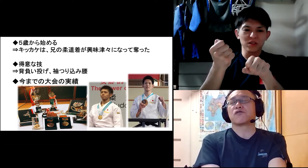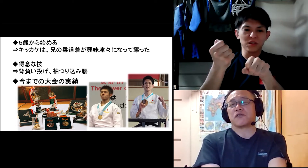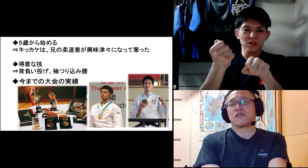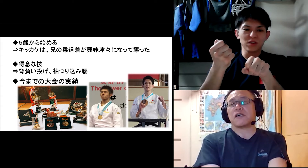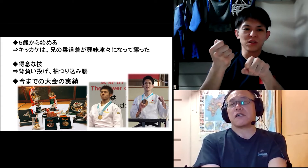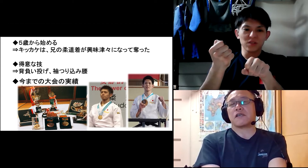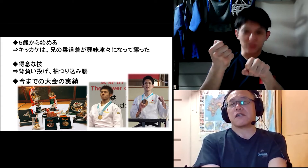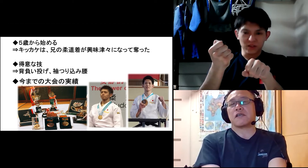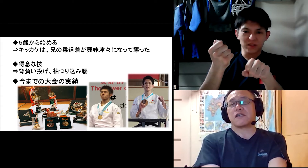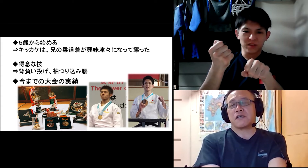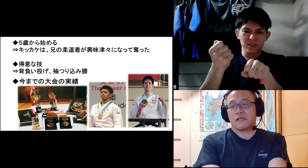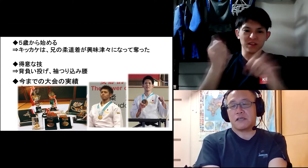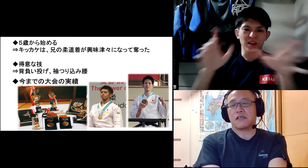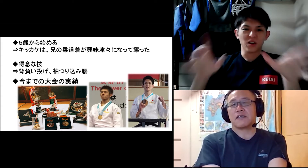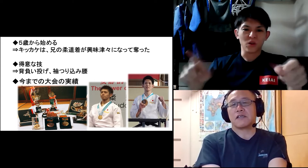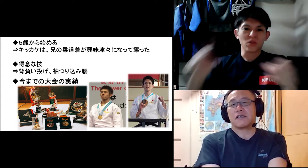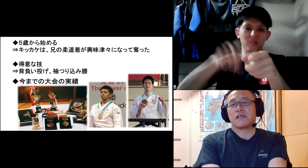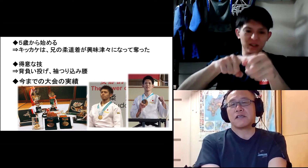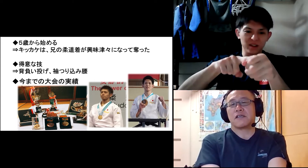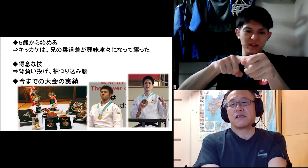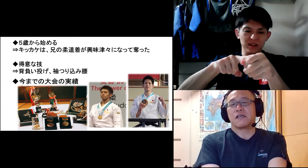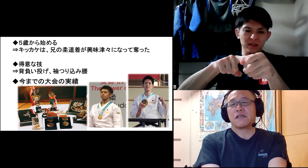準優勝でした。